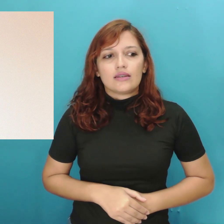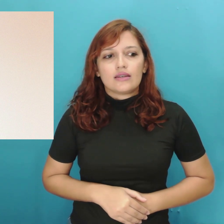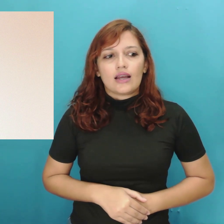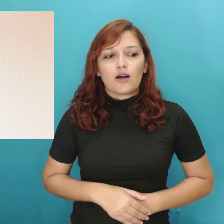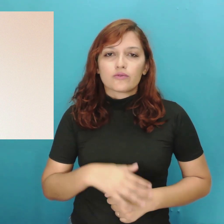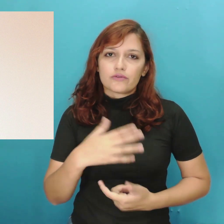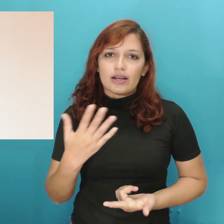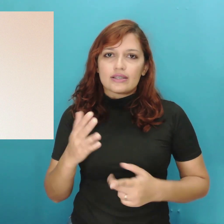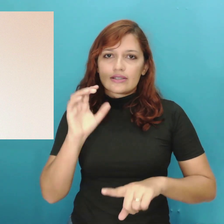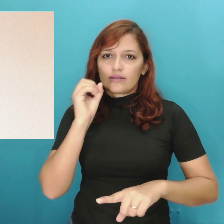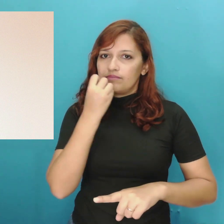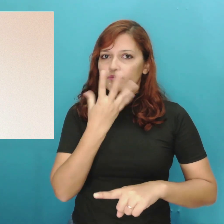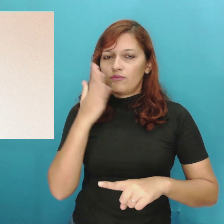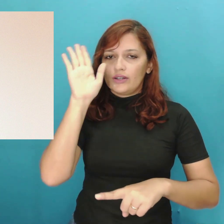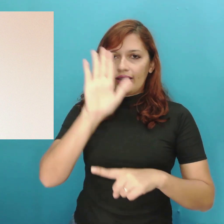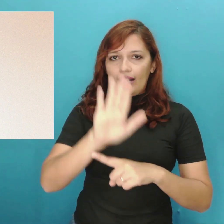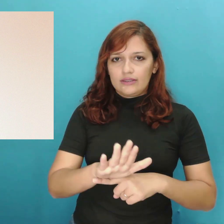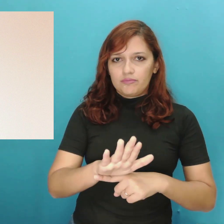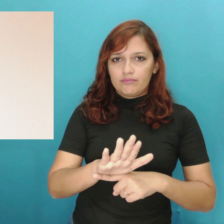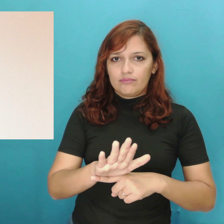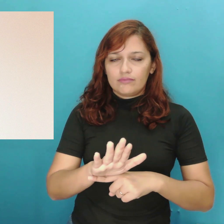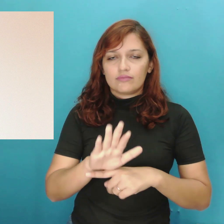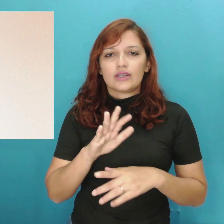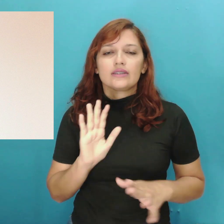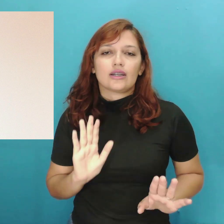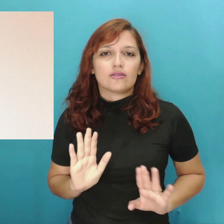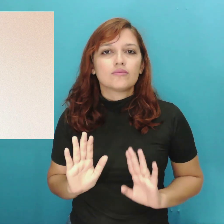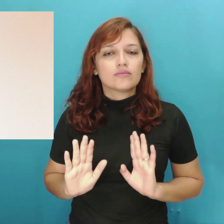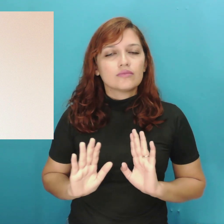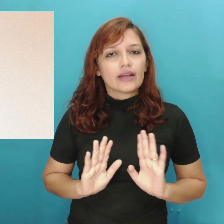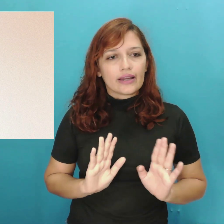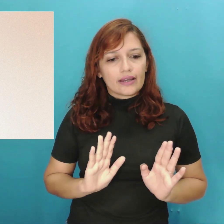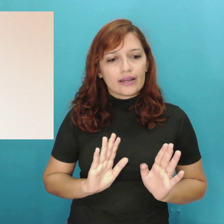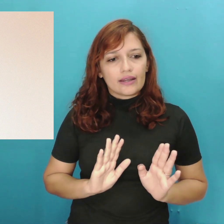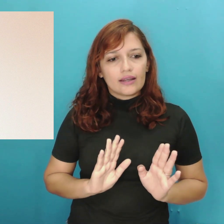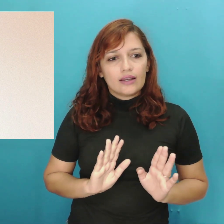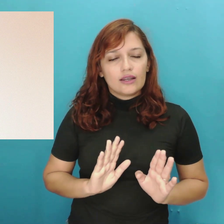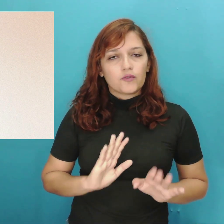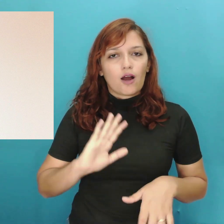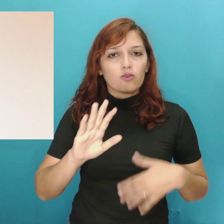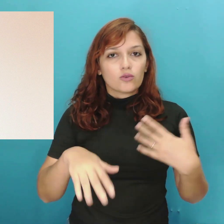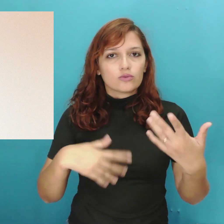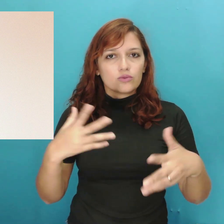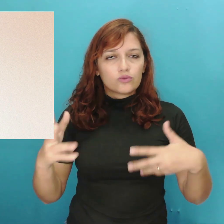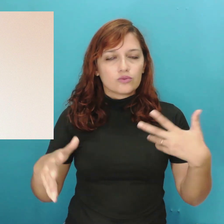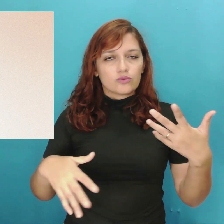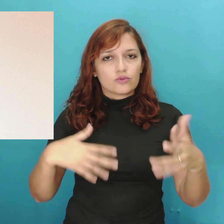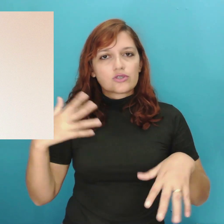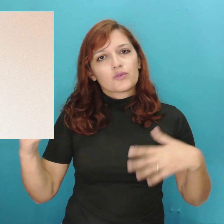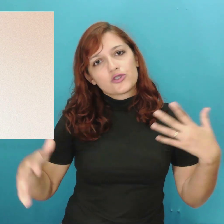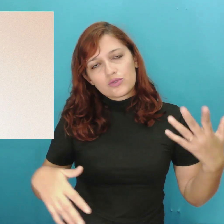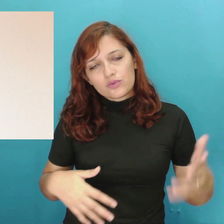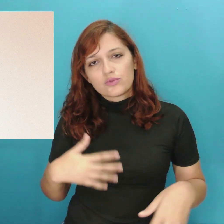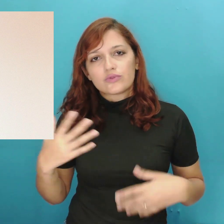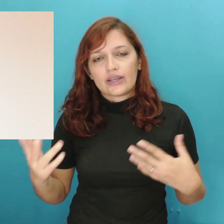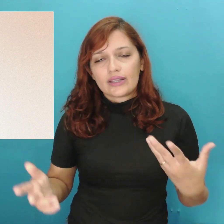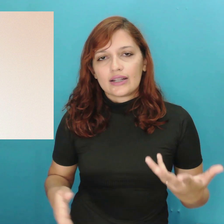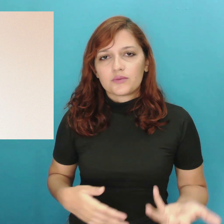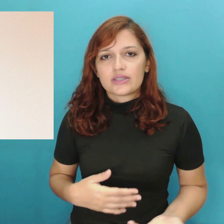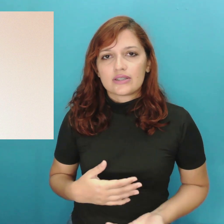e alguns fazem assim, boa tarde. Então, ao longo do seu estudo, né, da língua de